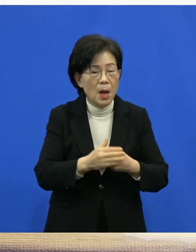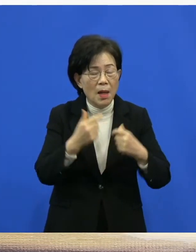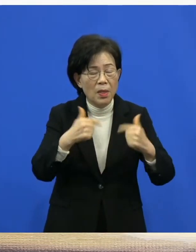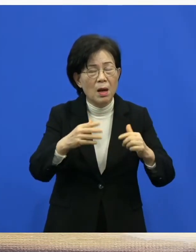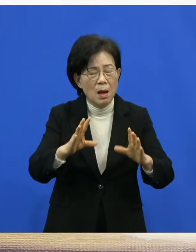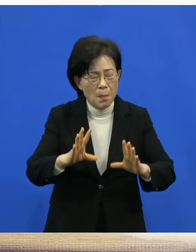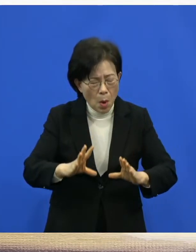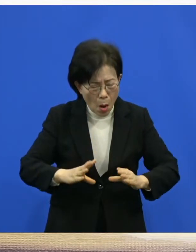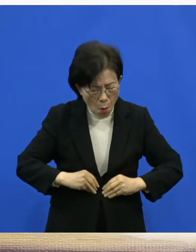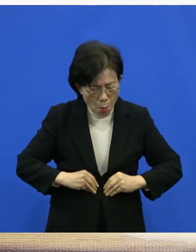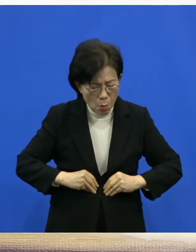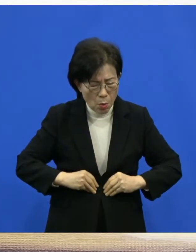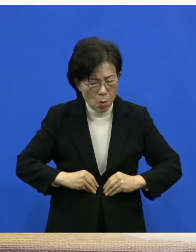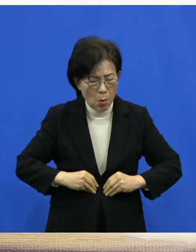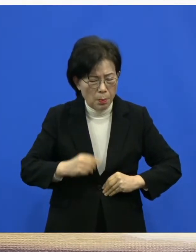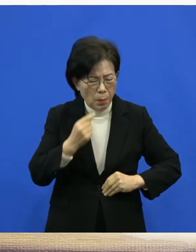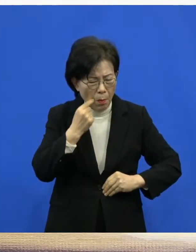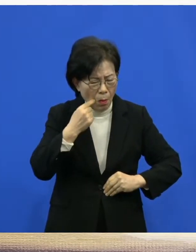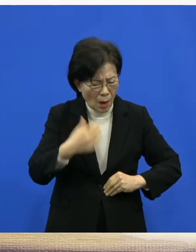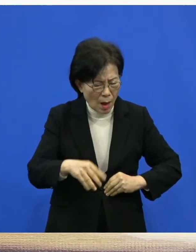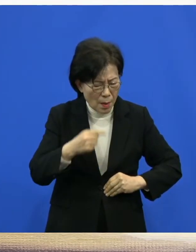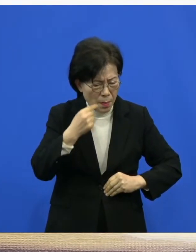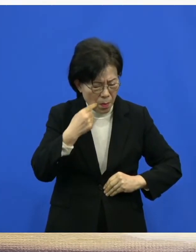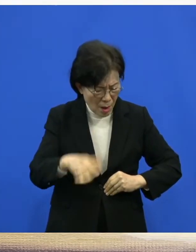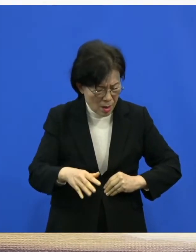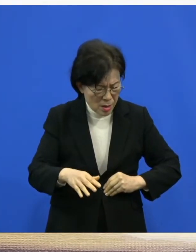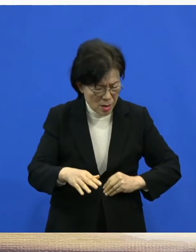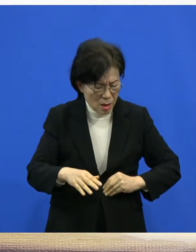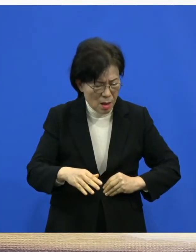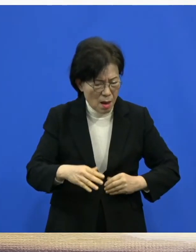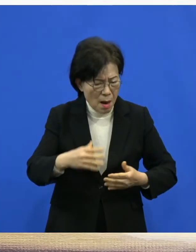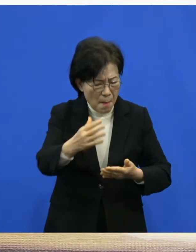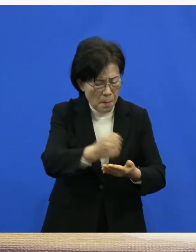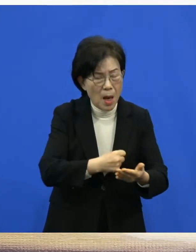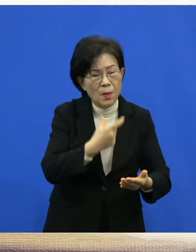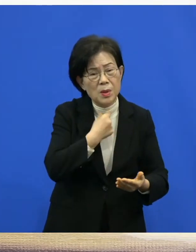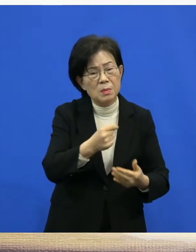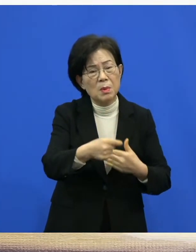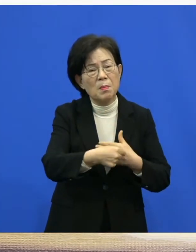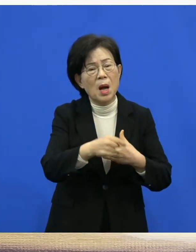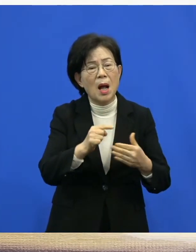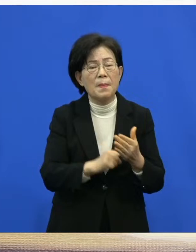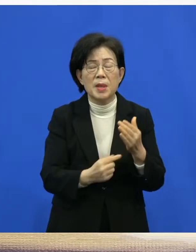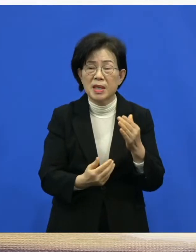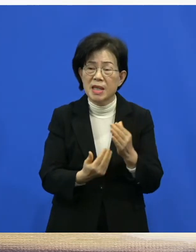허기지고 뭔가 막 그냥 그냥 끙끙 앓고 있는 거.